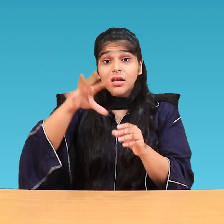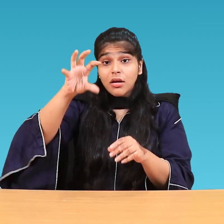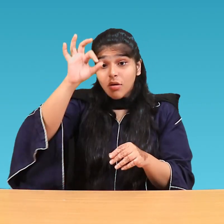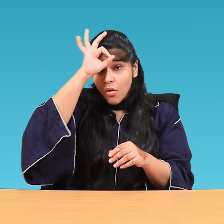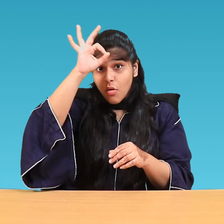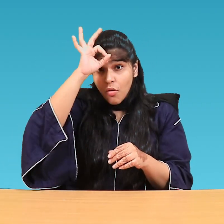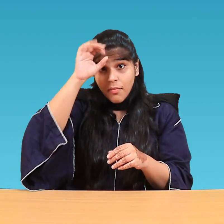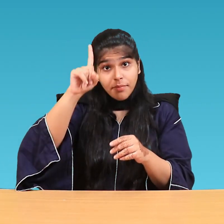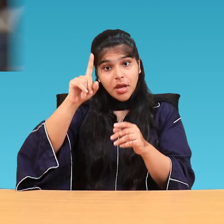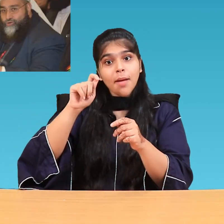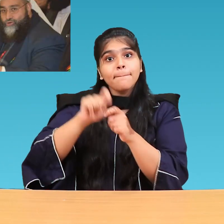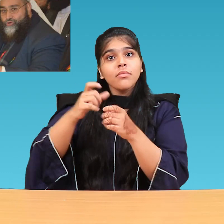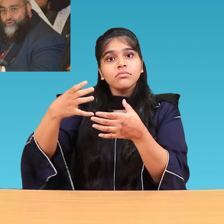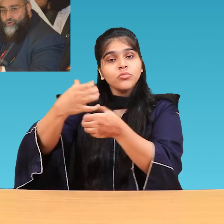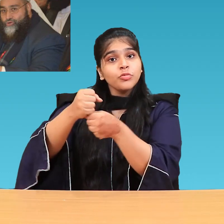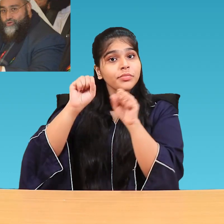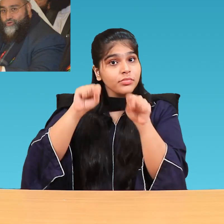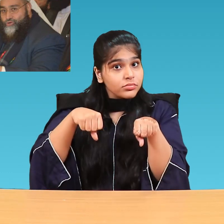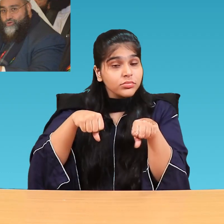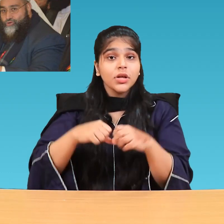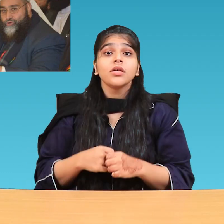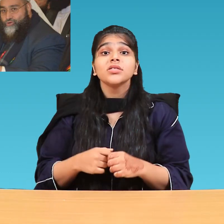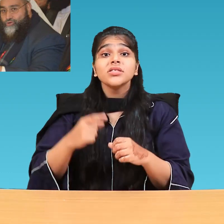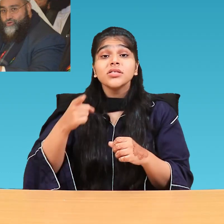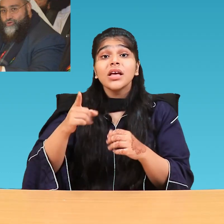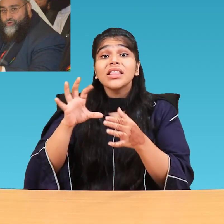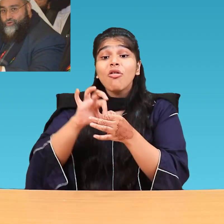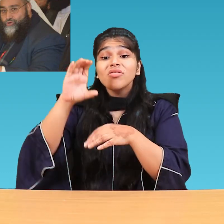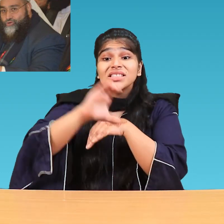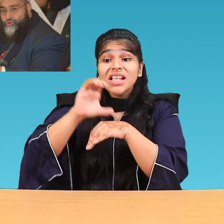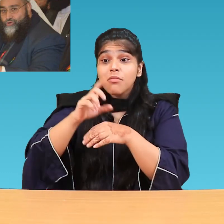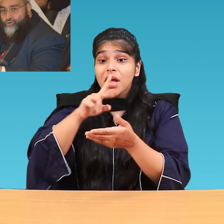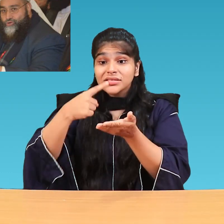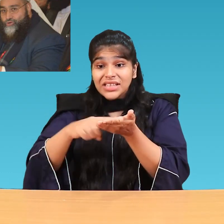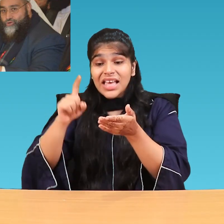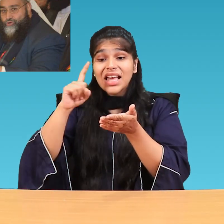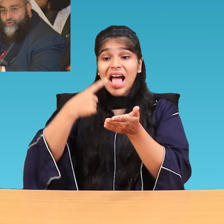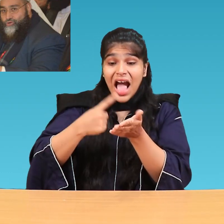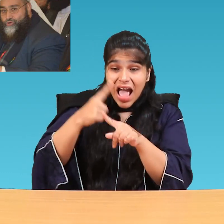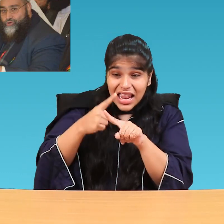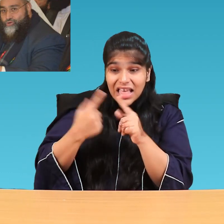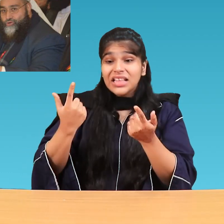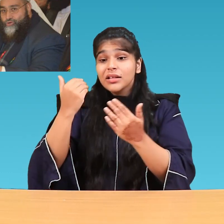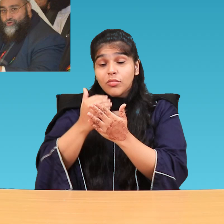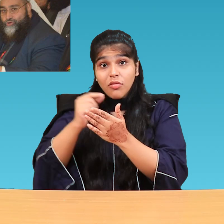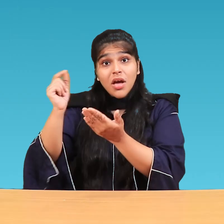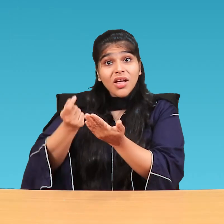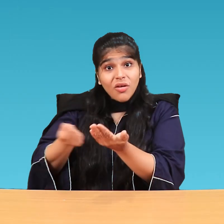بورڈ بنایا گیا ہے جس کے اندر جو ہے وہ ریلیجیس لوگ ہیں ایلیٹ پینل پہ، جن کو بہت زیادہ